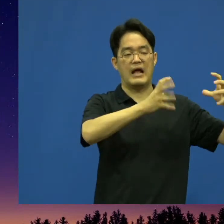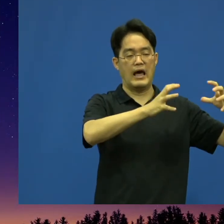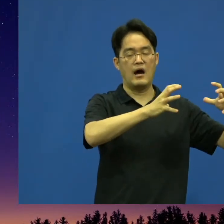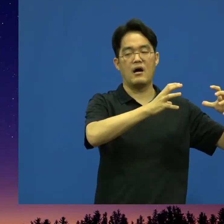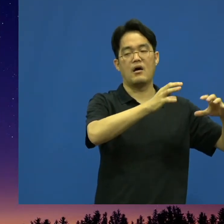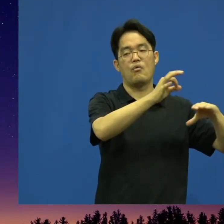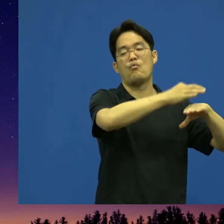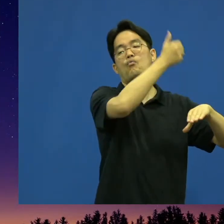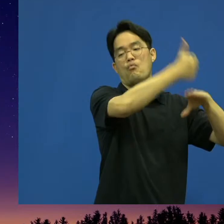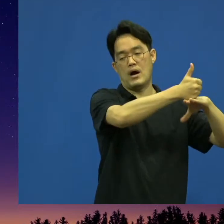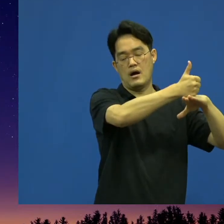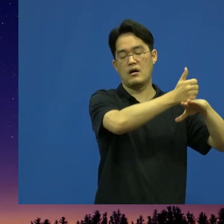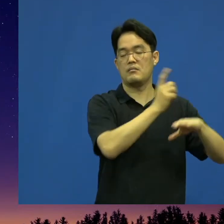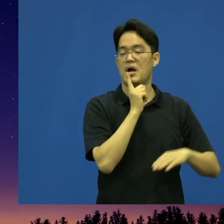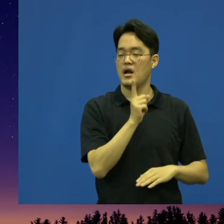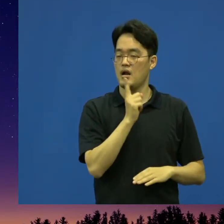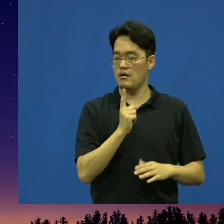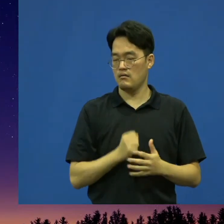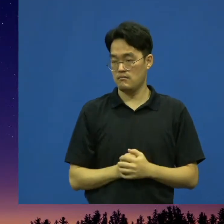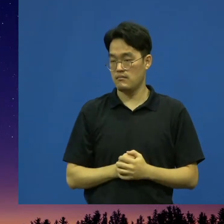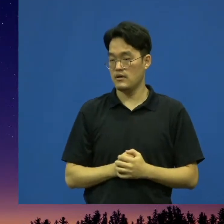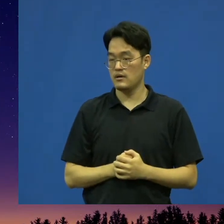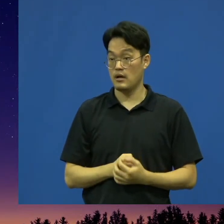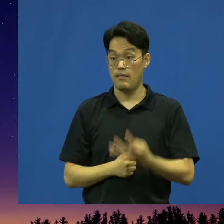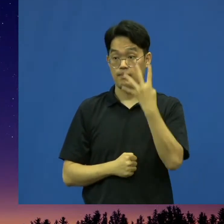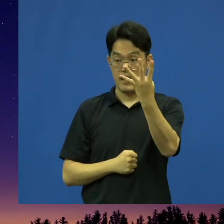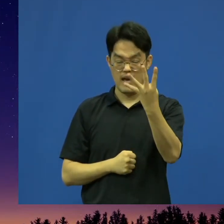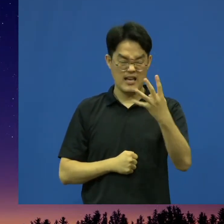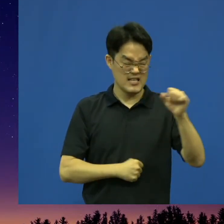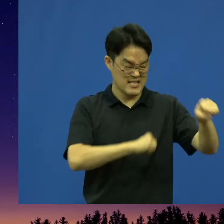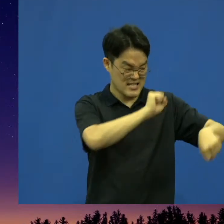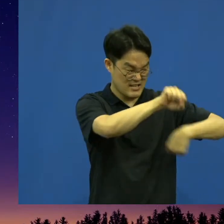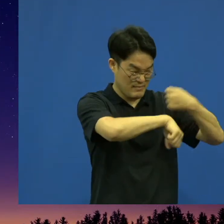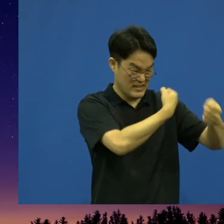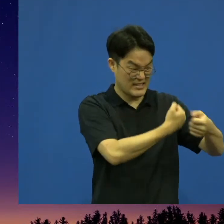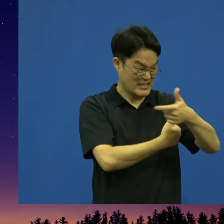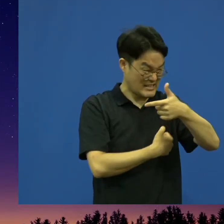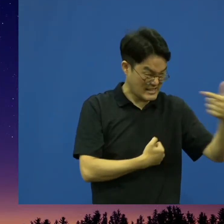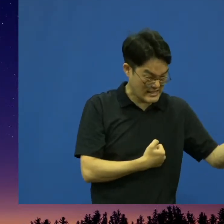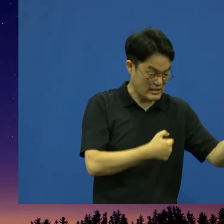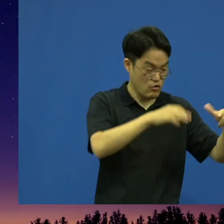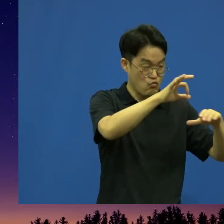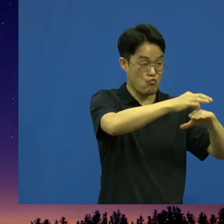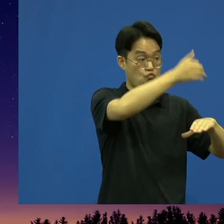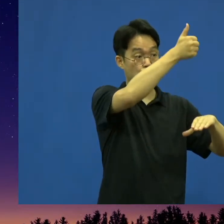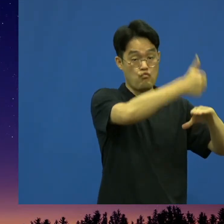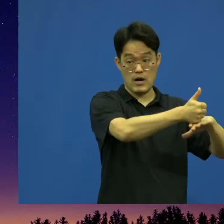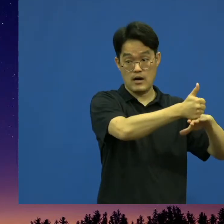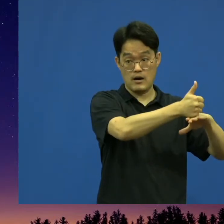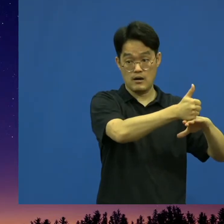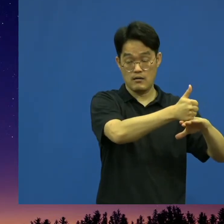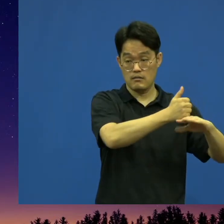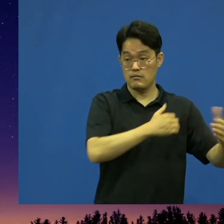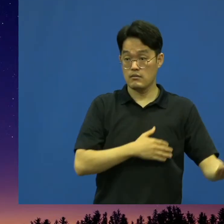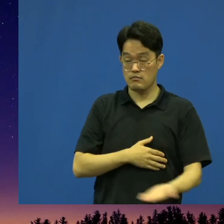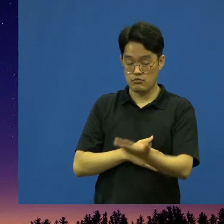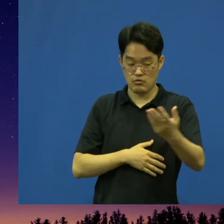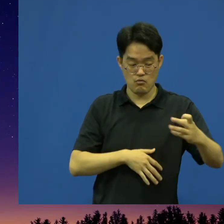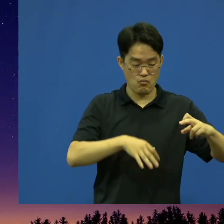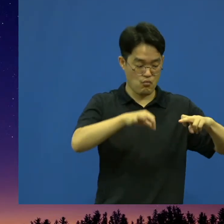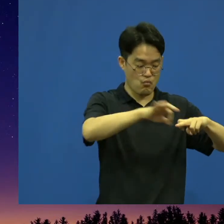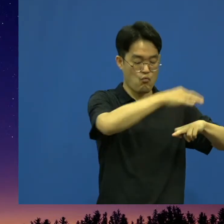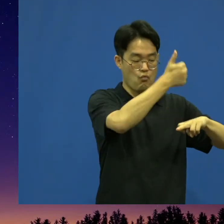네 큰 짐승은 네 큰 왕인데, 여러분 왕이라고 번역되어